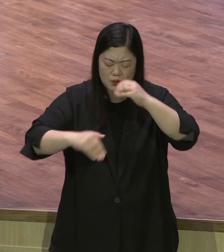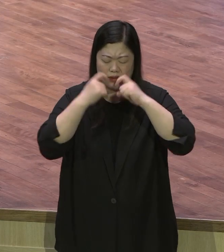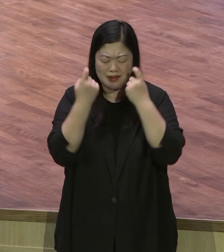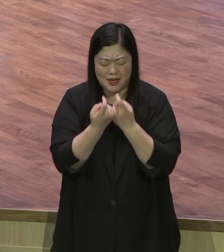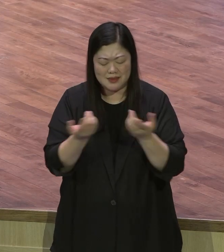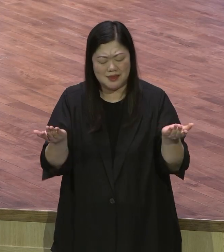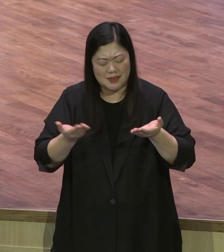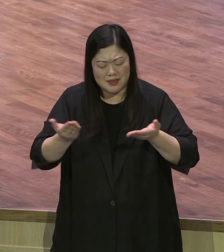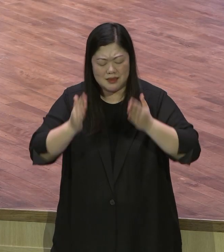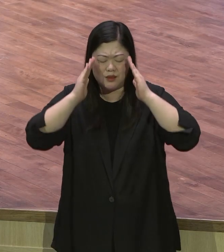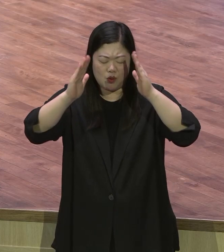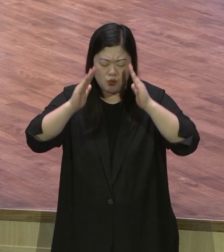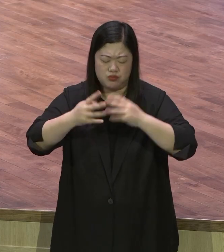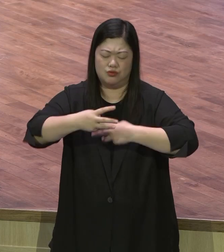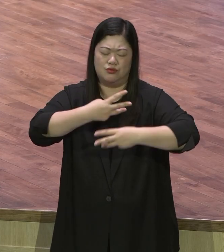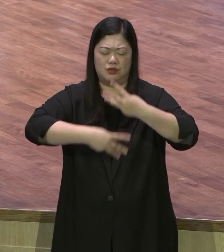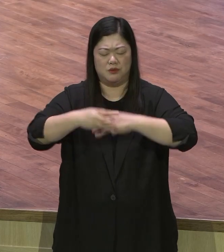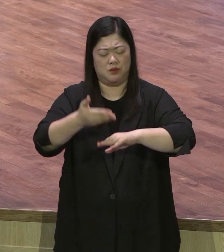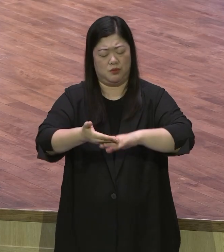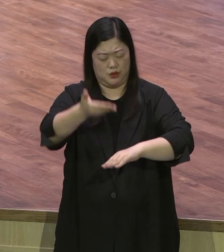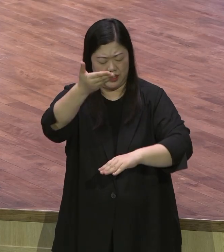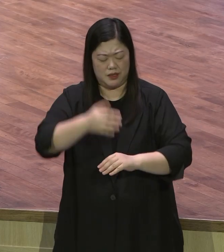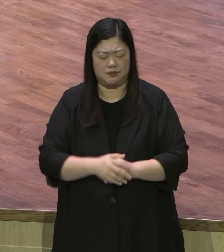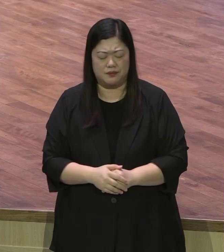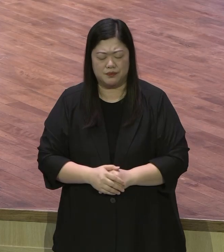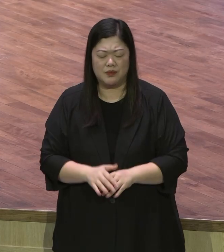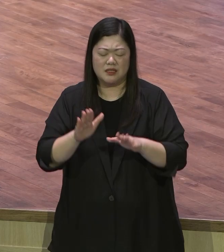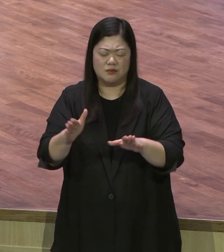자녀들과 사랑하는 우리 렘넌트들 머리머리 위에